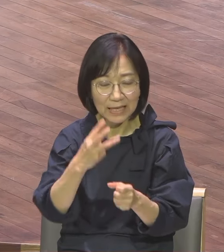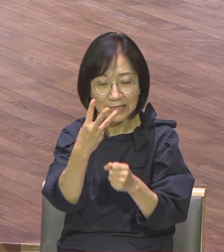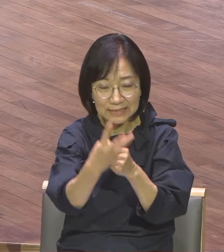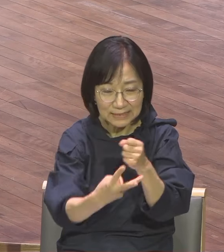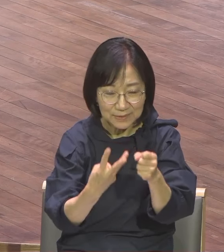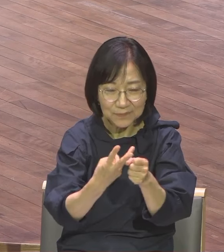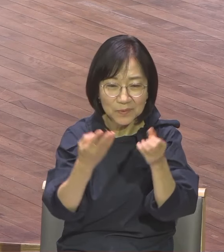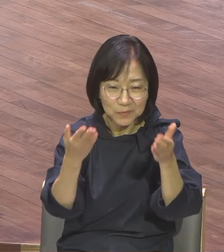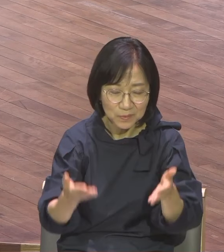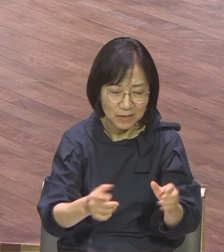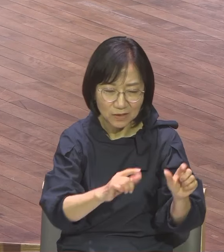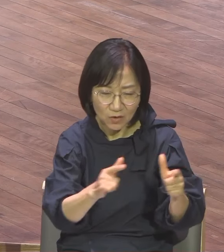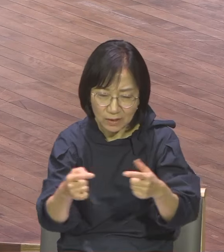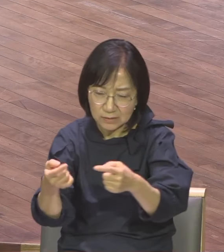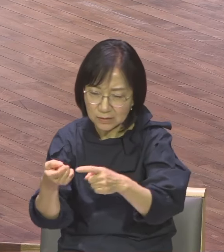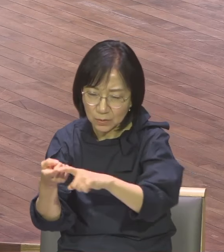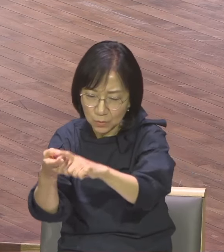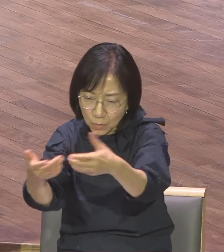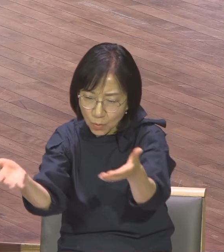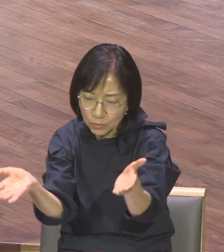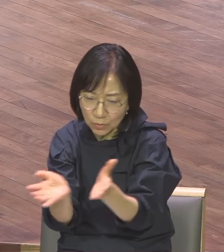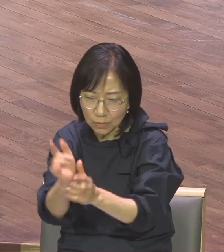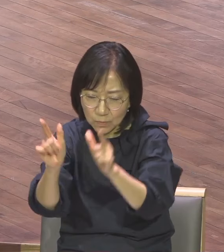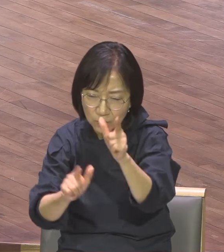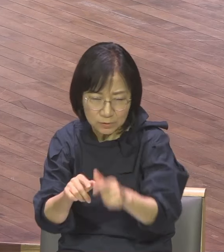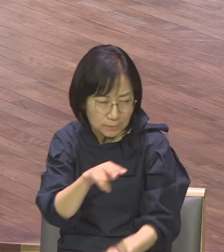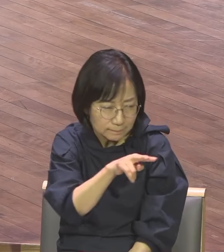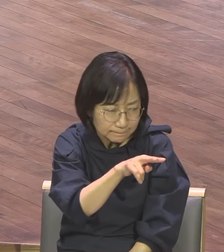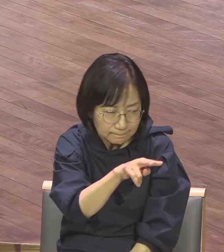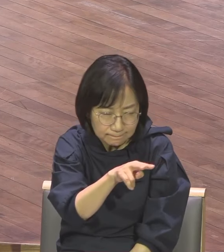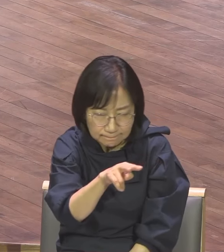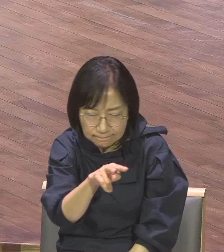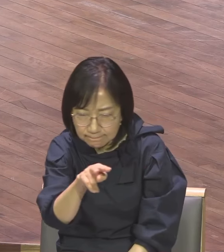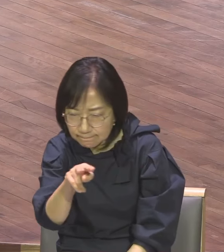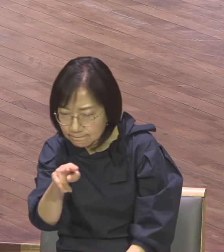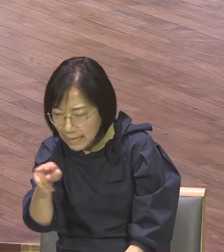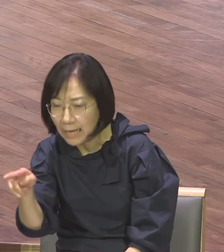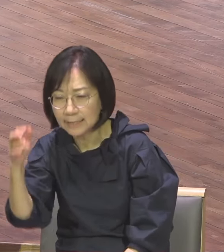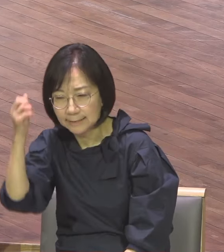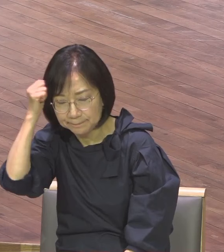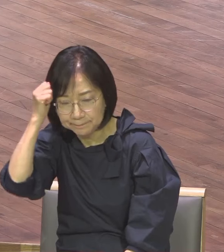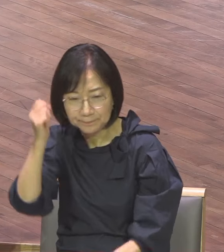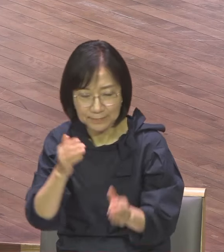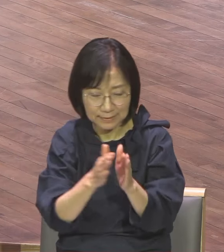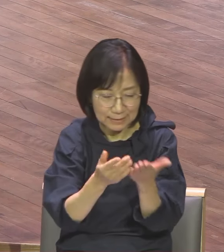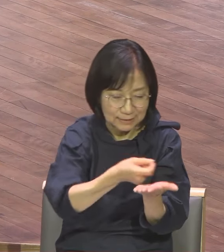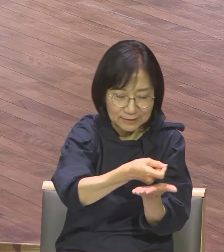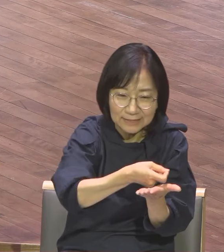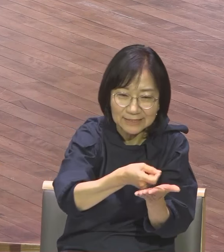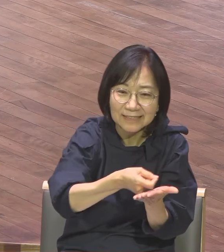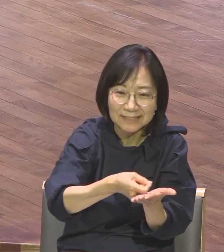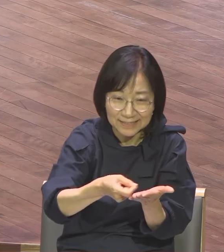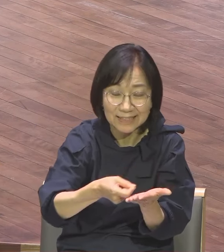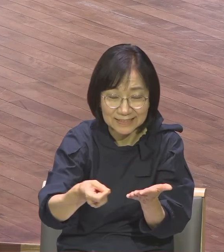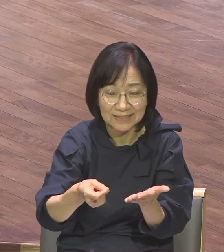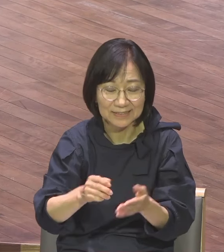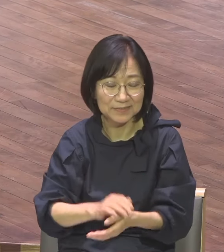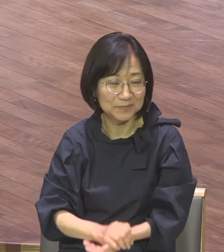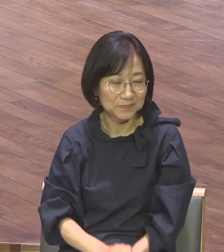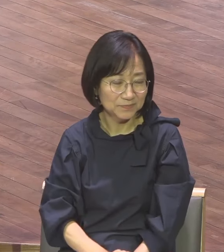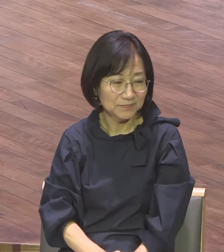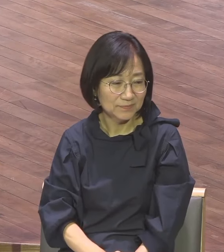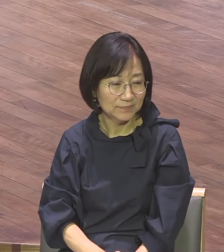국내외 다양한 공동체를 탐방하고 심층 인터뷰한 내용을 통해서 함께하는 삶의 가치와 행복에 대해 저술을 했어요. 그